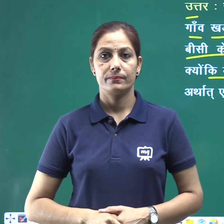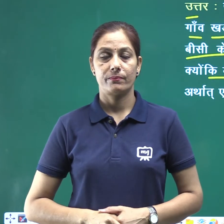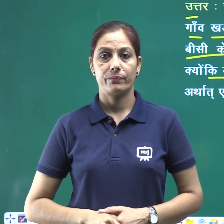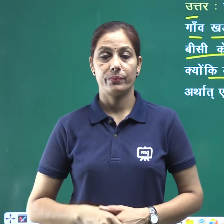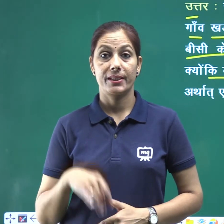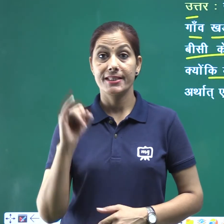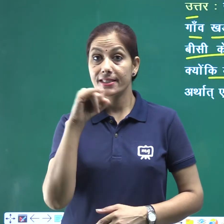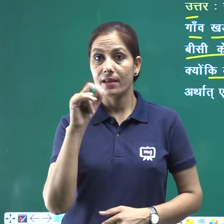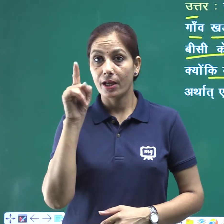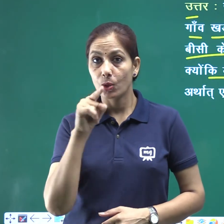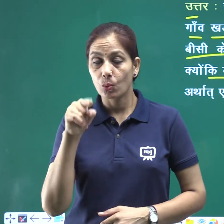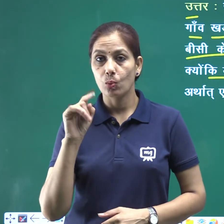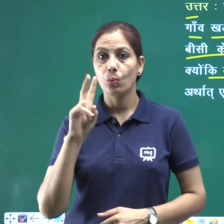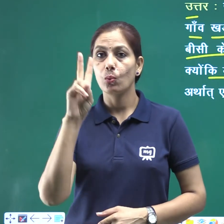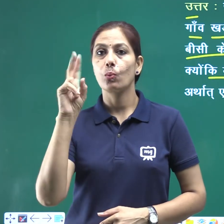6 गुणा 20